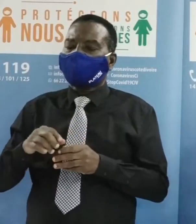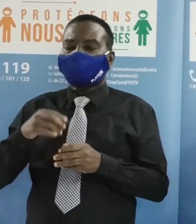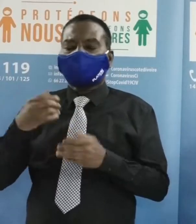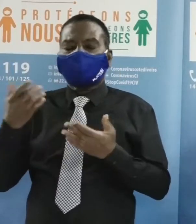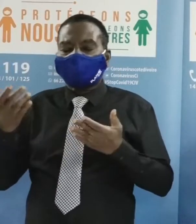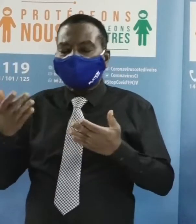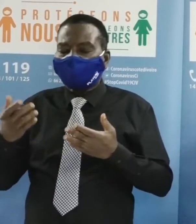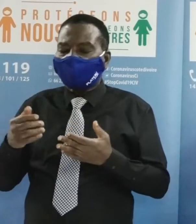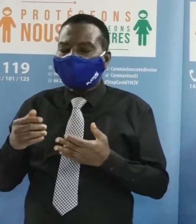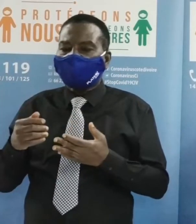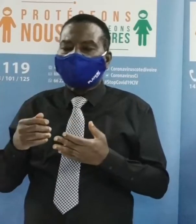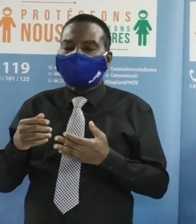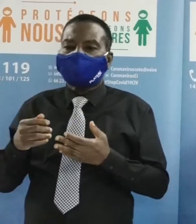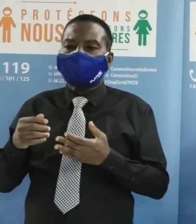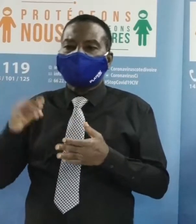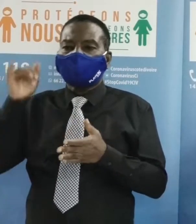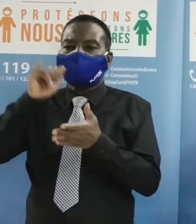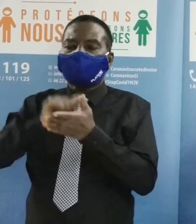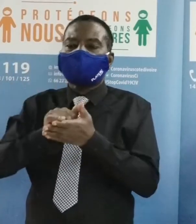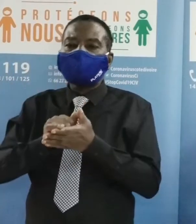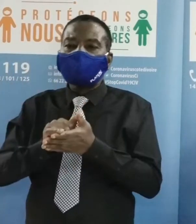que cette